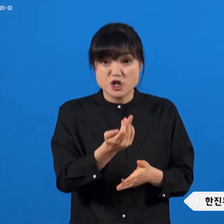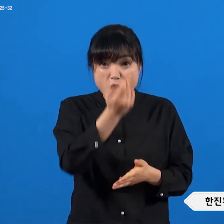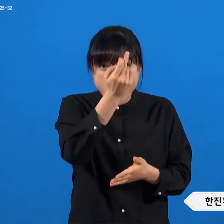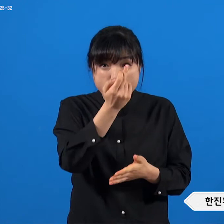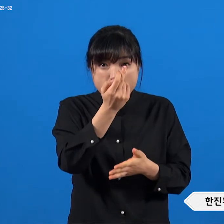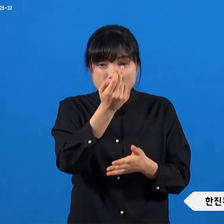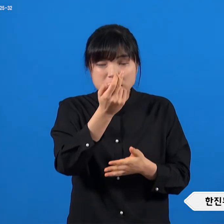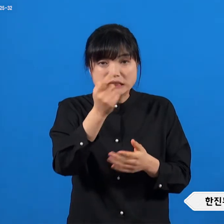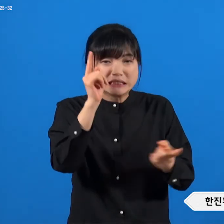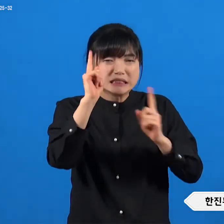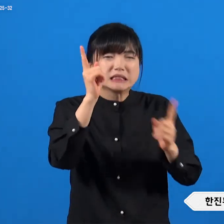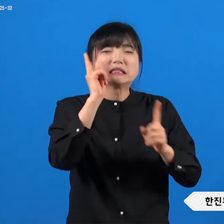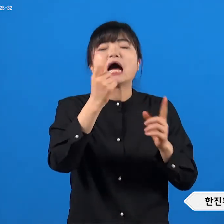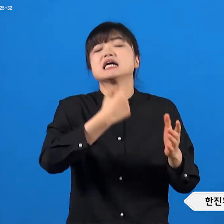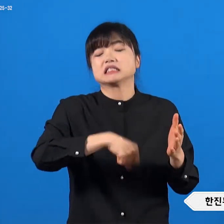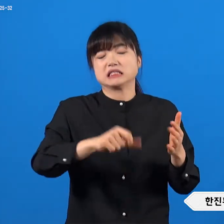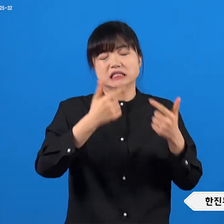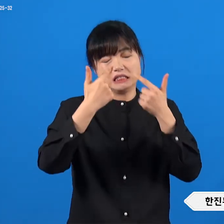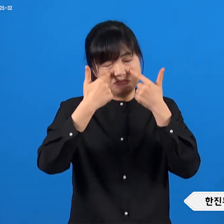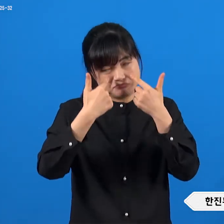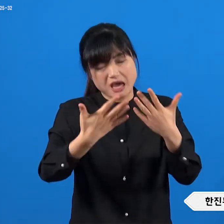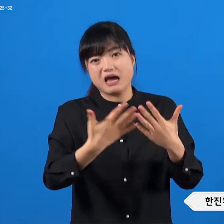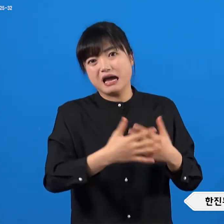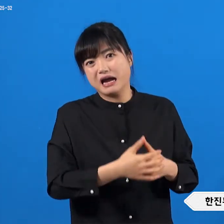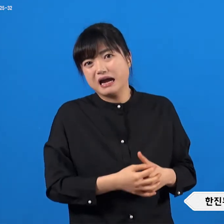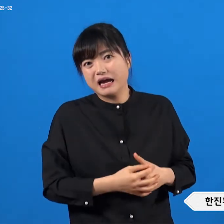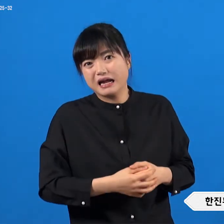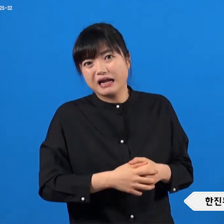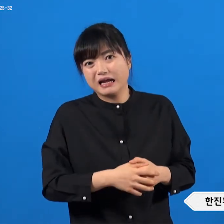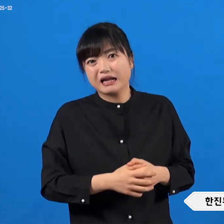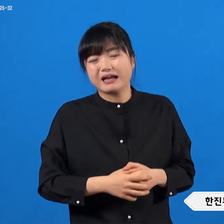그 형이 탕자인 이유가 이제 드러났지요.